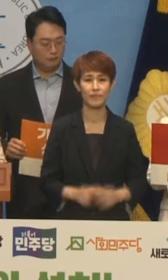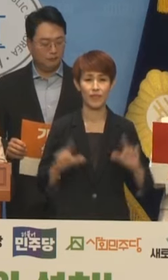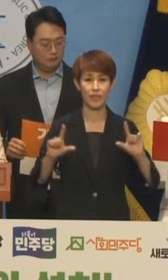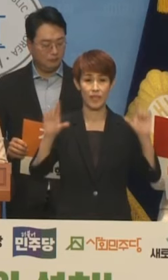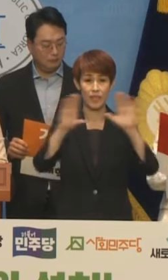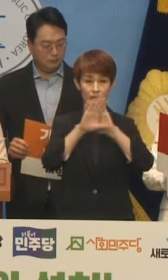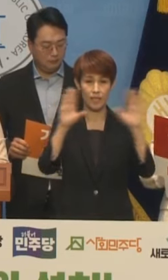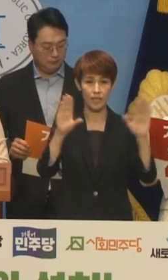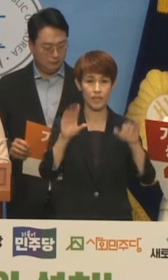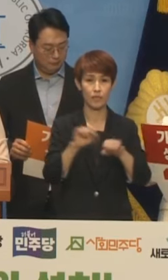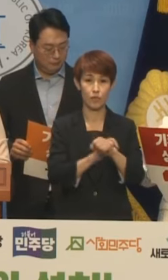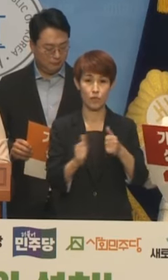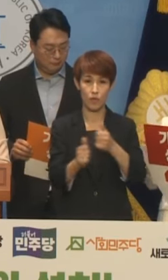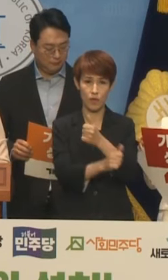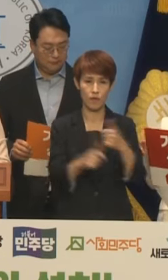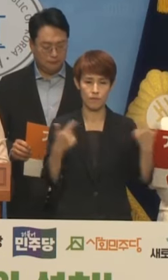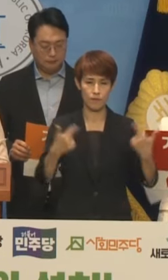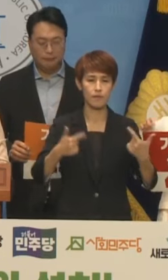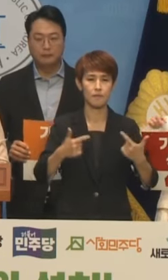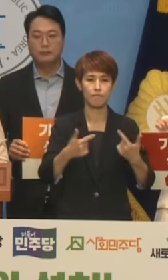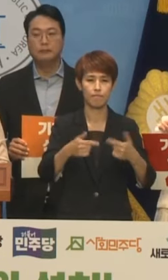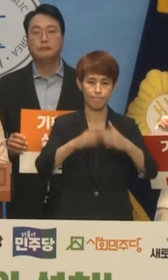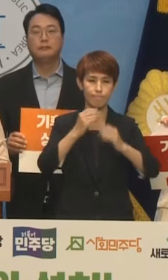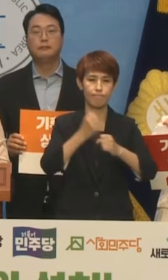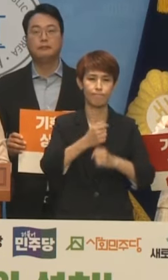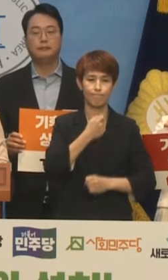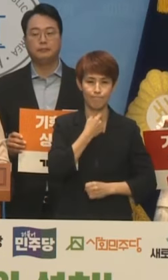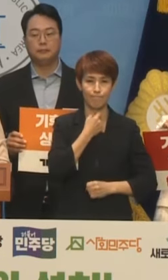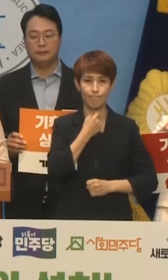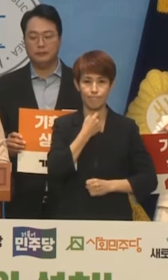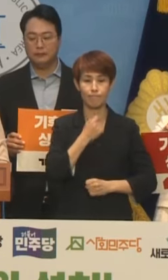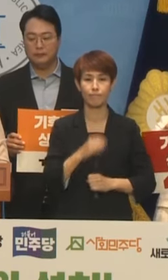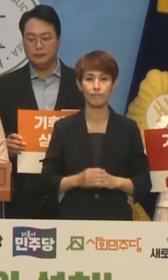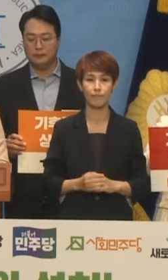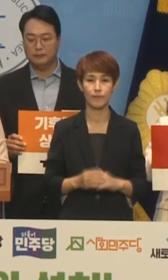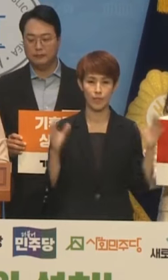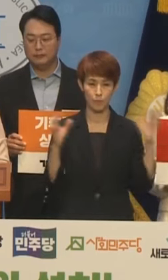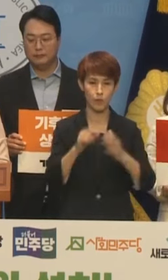기후특위 상설화를 촉구하는 22대 국회 당선인 합동 기자회견문.